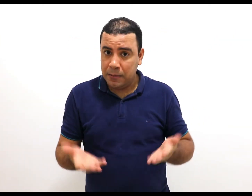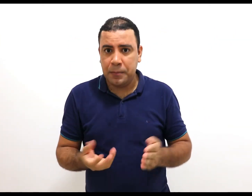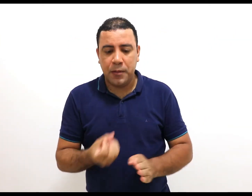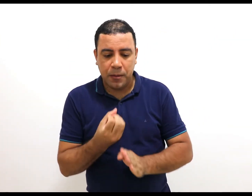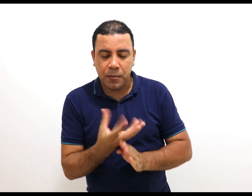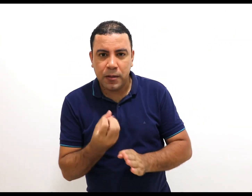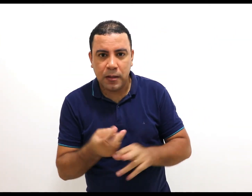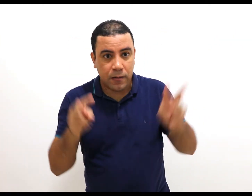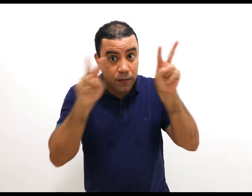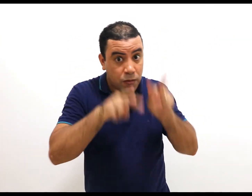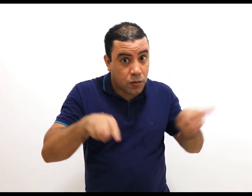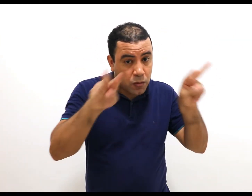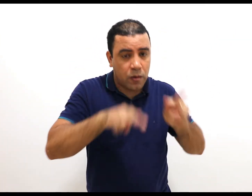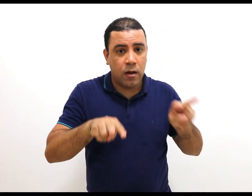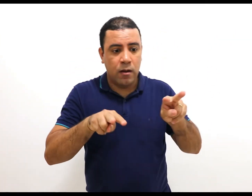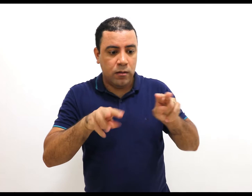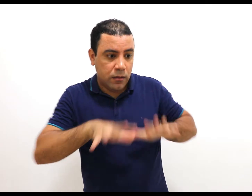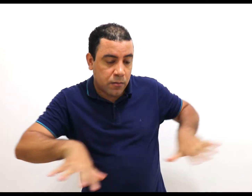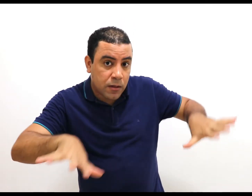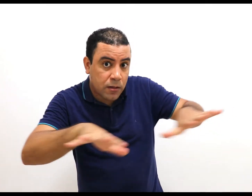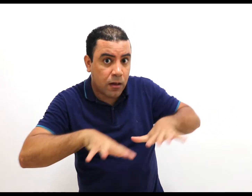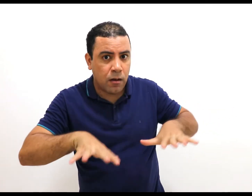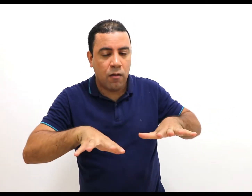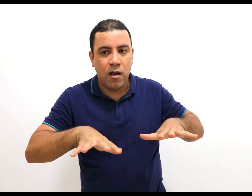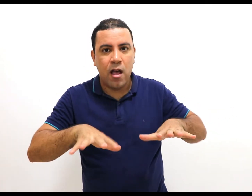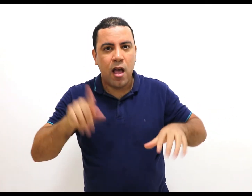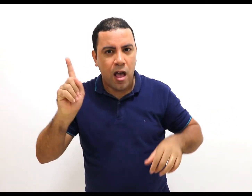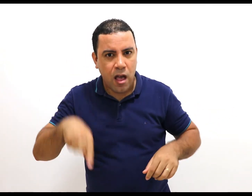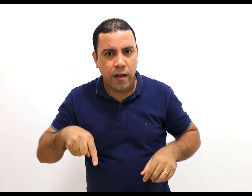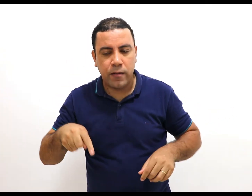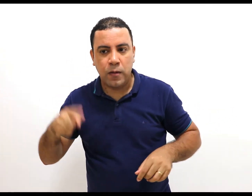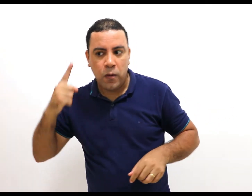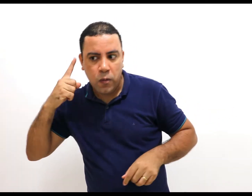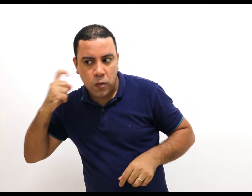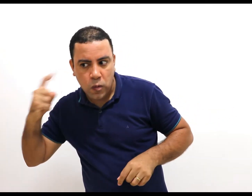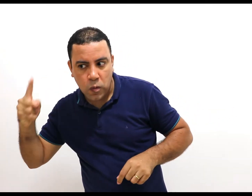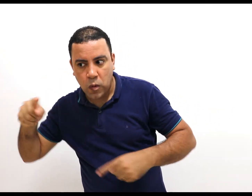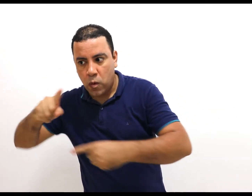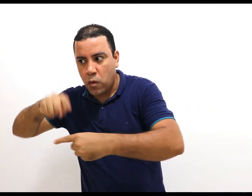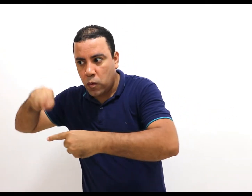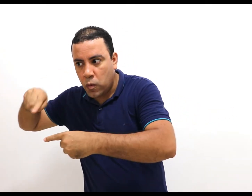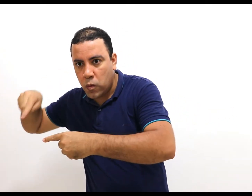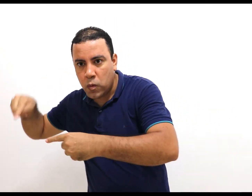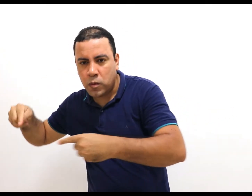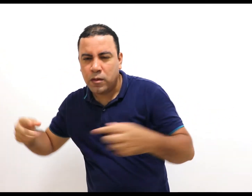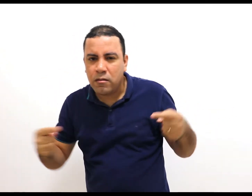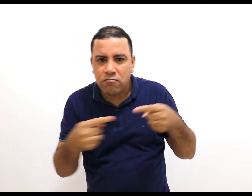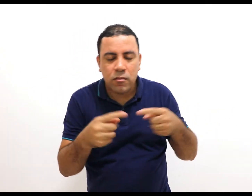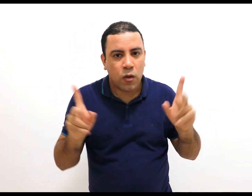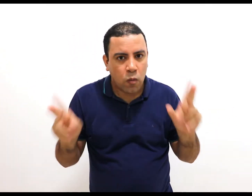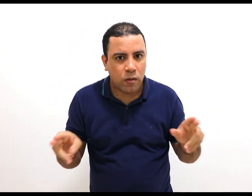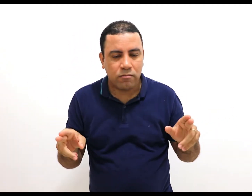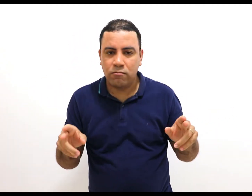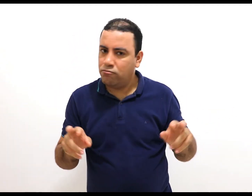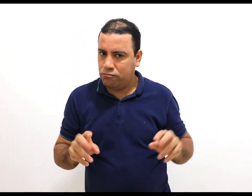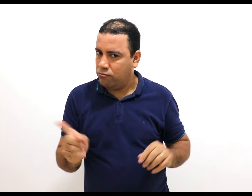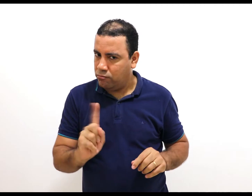E embora sua modalidade visual-espacial não produza a linearidade dos sons,